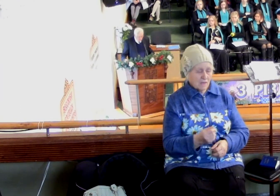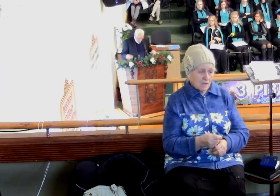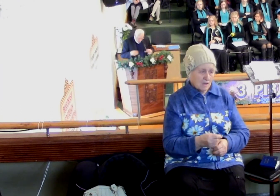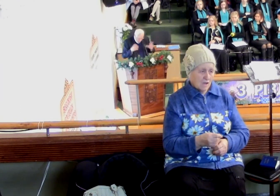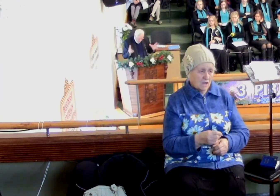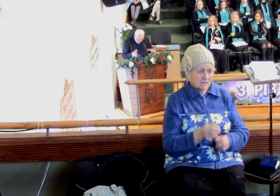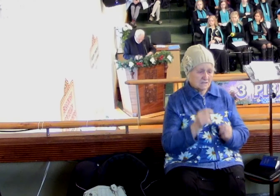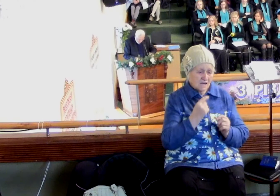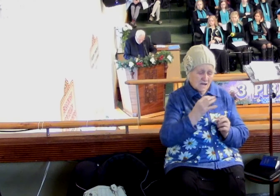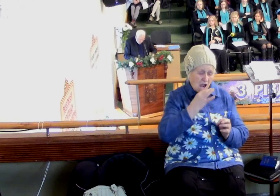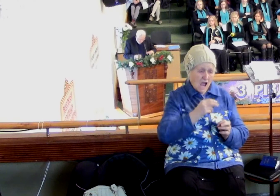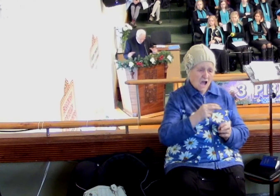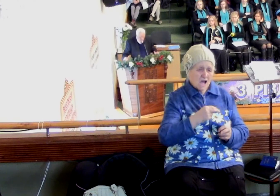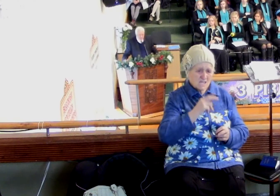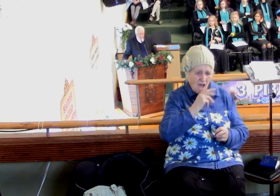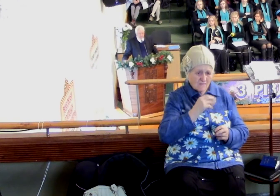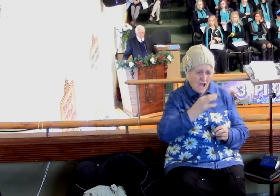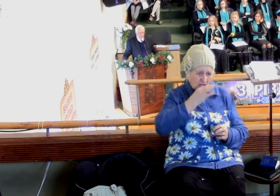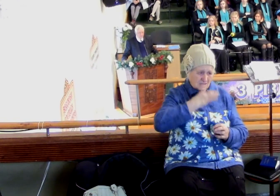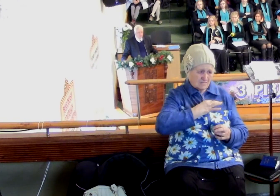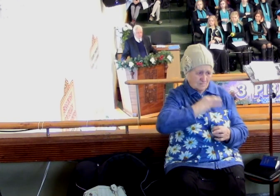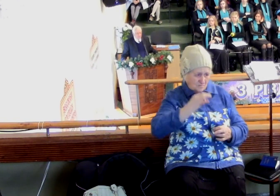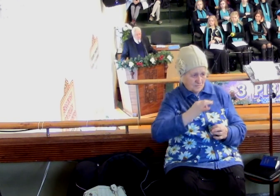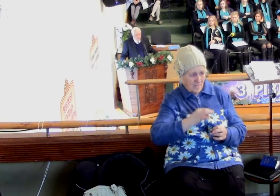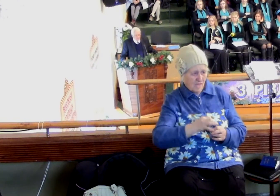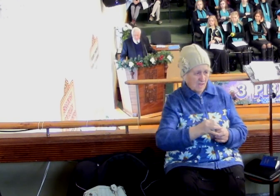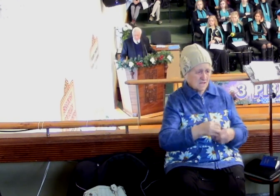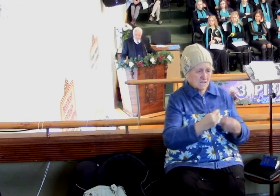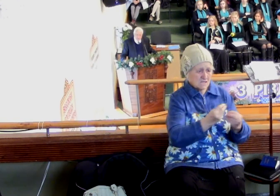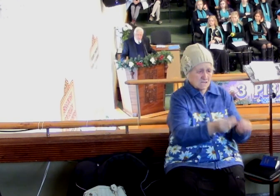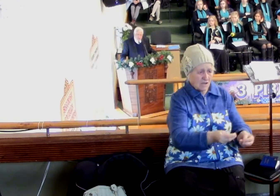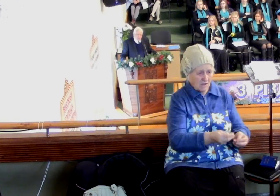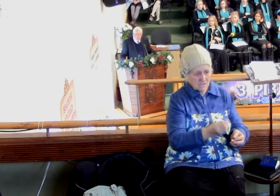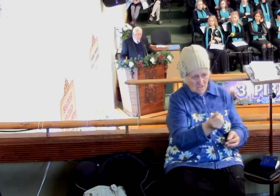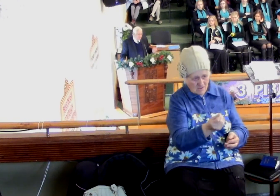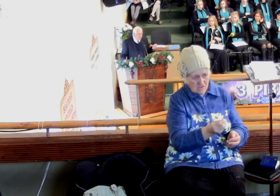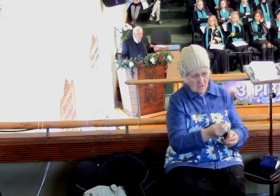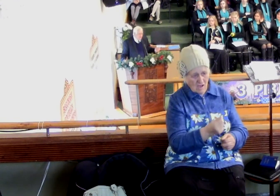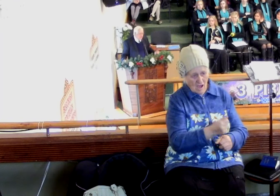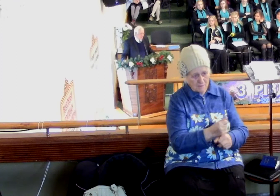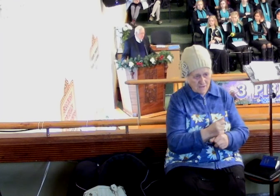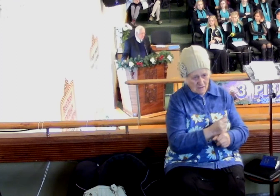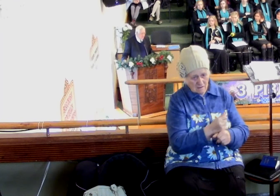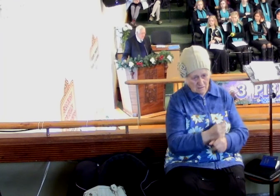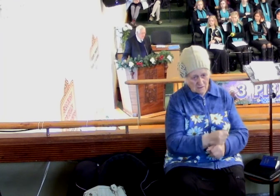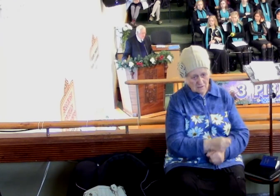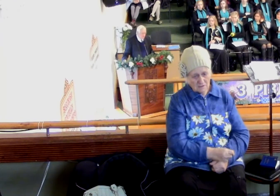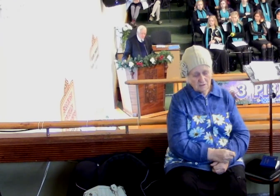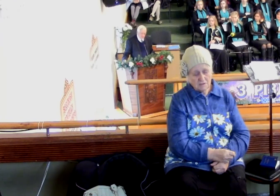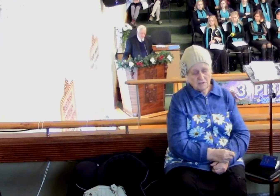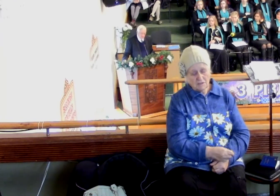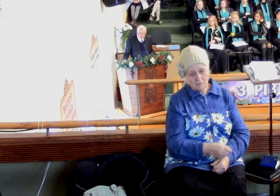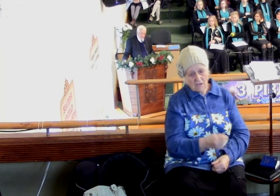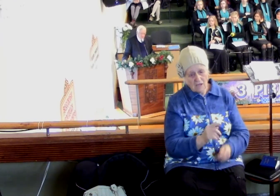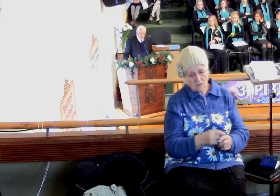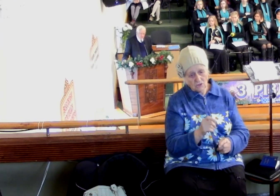ну, фармацевтикам для изготовления лекарств. И он рассказывал мне об опасности его